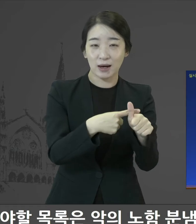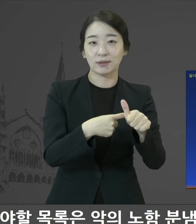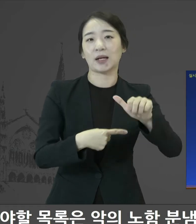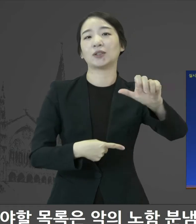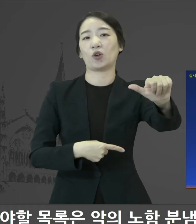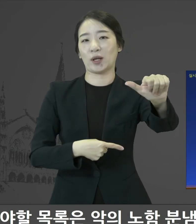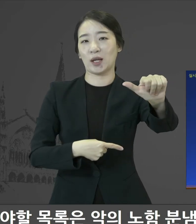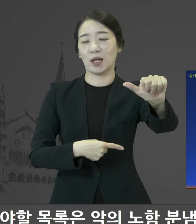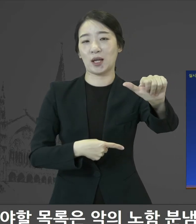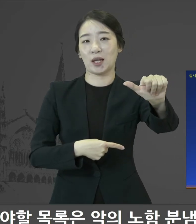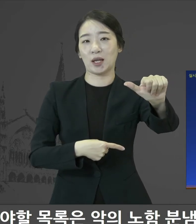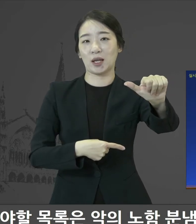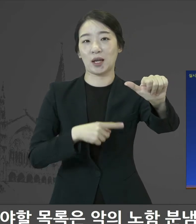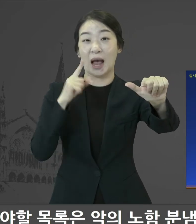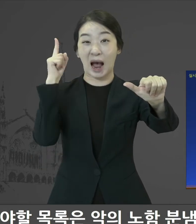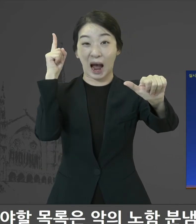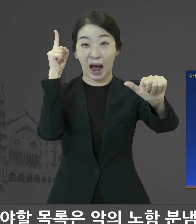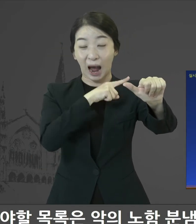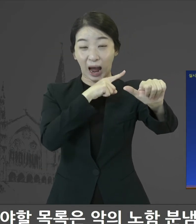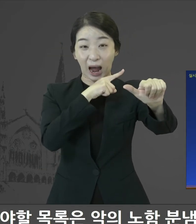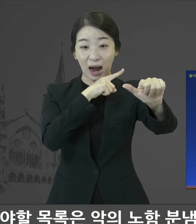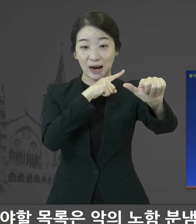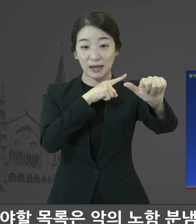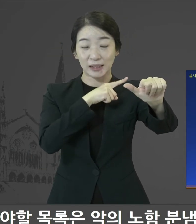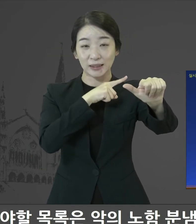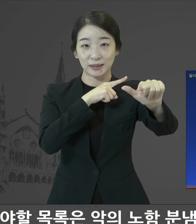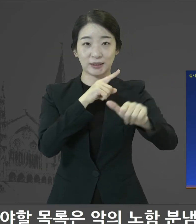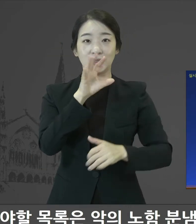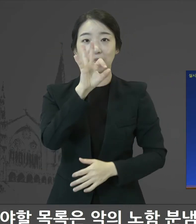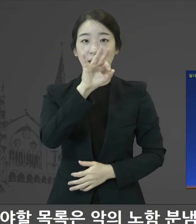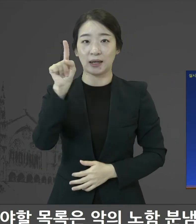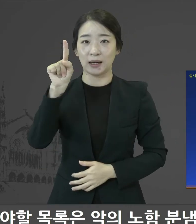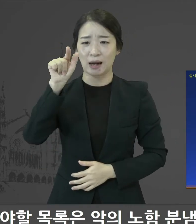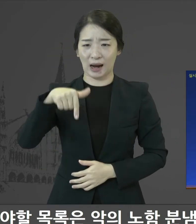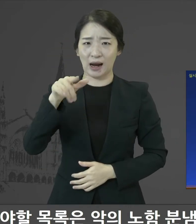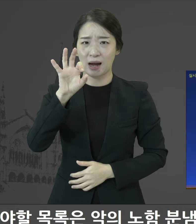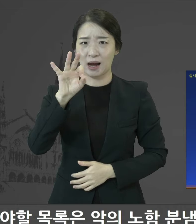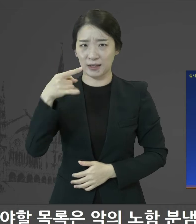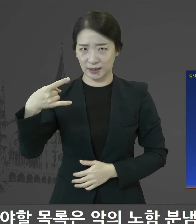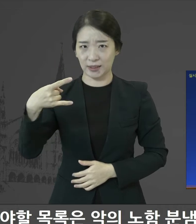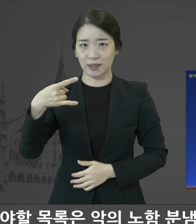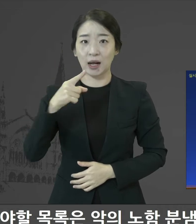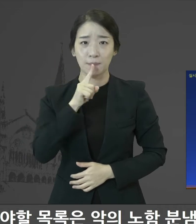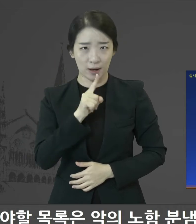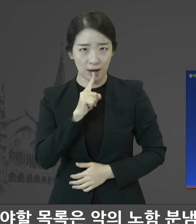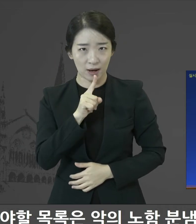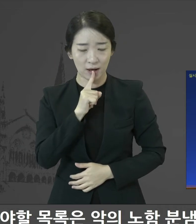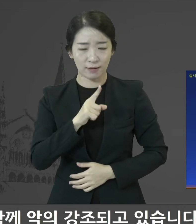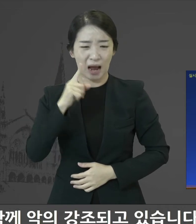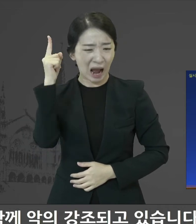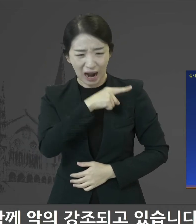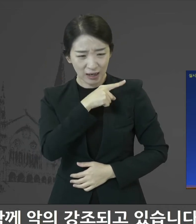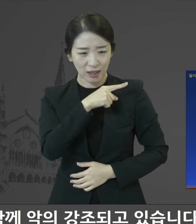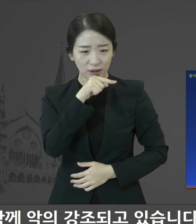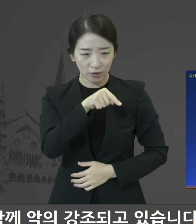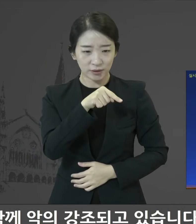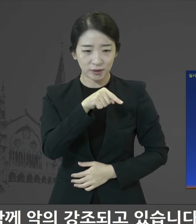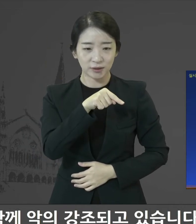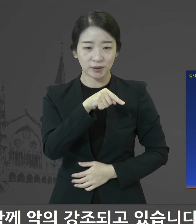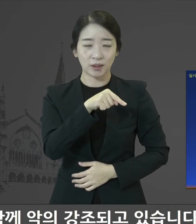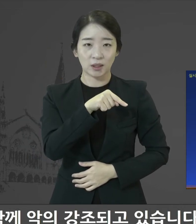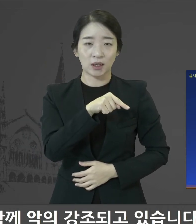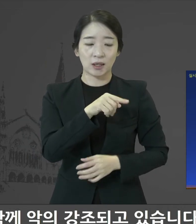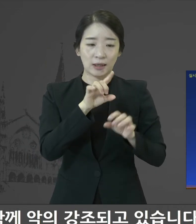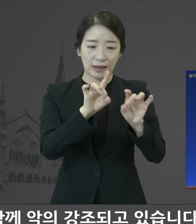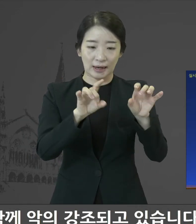이 악의라는 게 강조되고 있습니다. 이 5개 요소들의 악의라는 것이 각각 붙어 있는 것들이다,